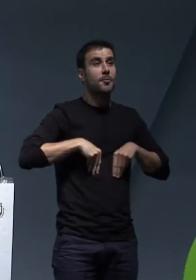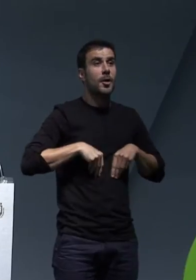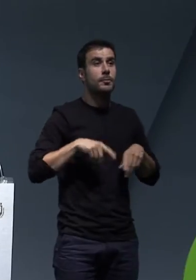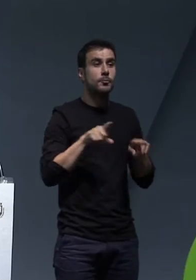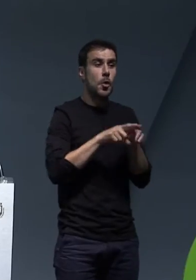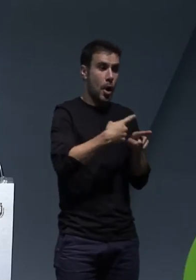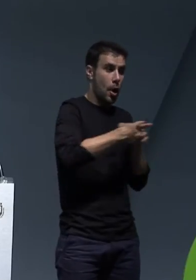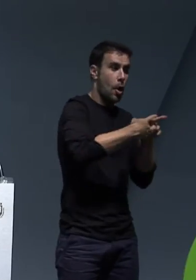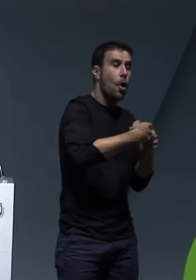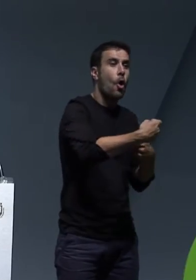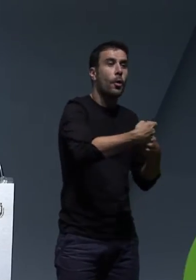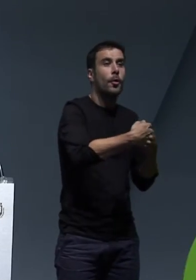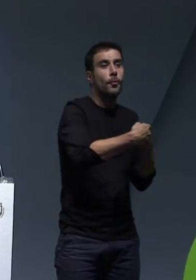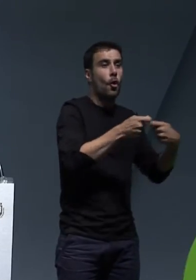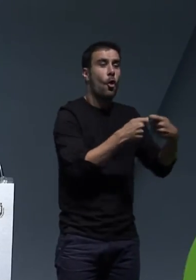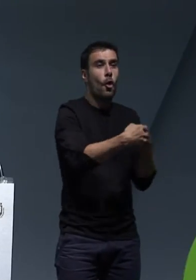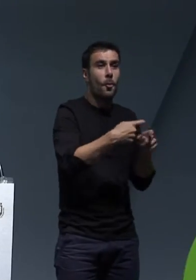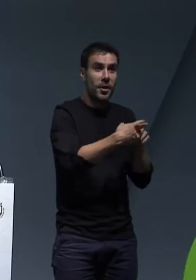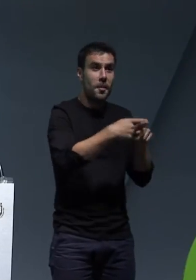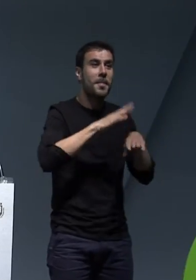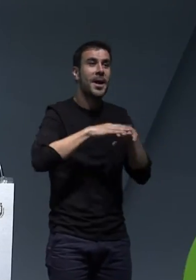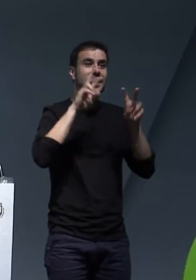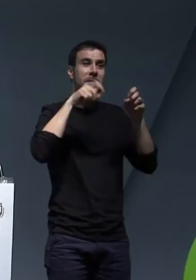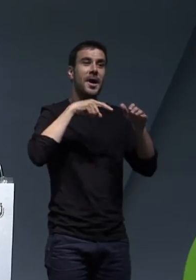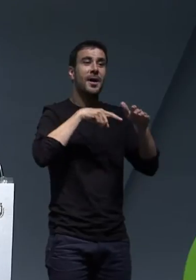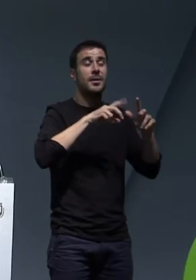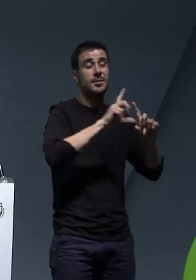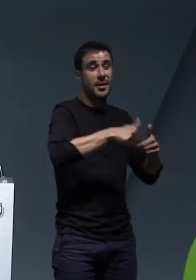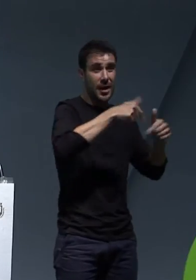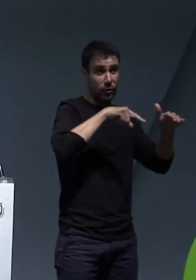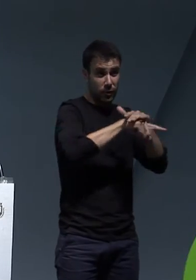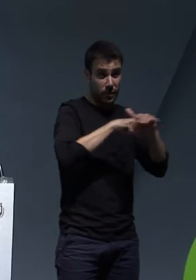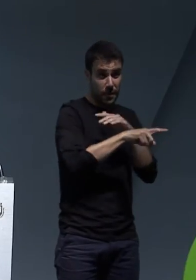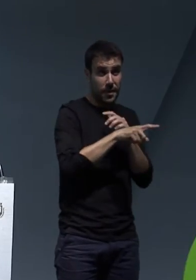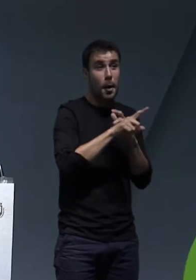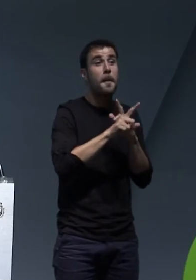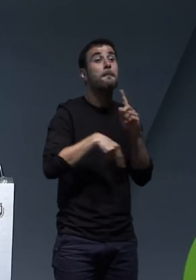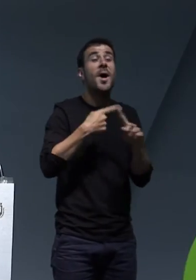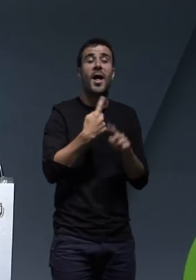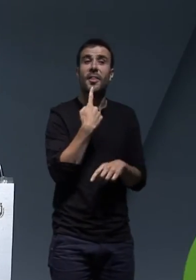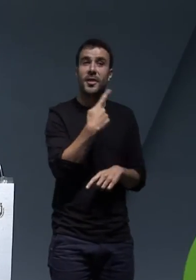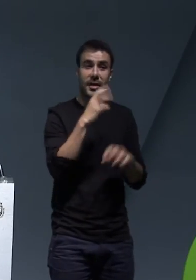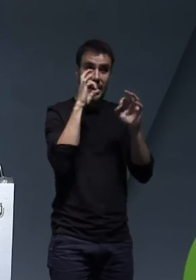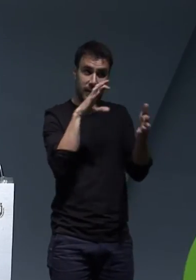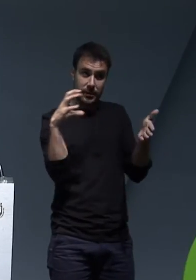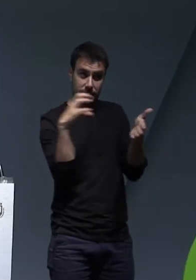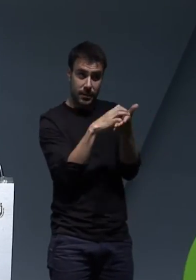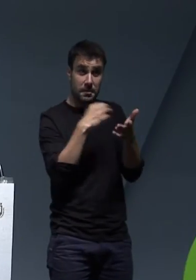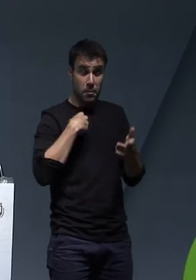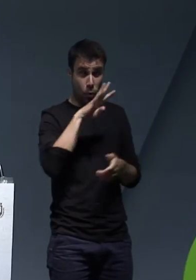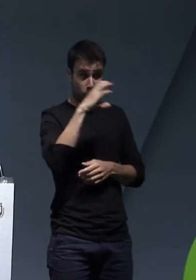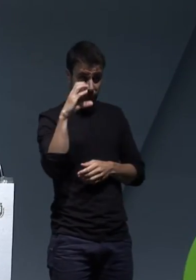cooperación conjunta para la prestación del servicio de tratamiento de residuos sólidos. Y decía textualmente esa estipulación